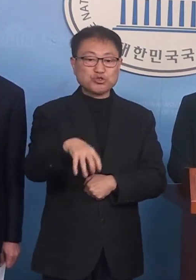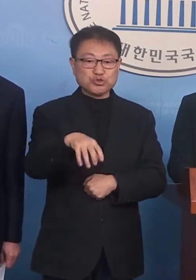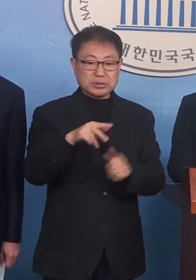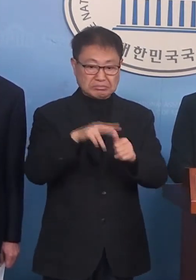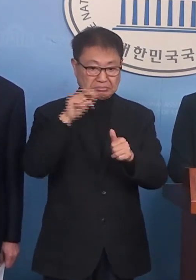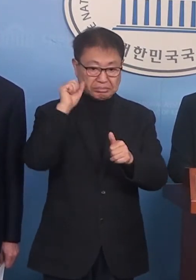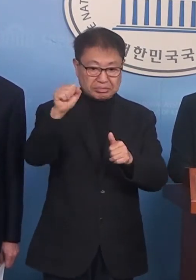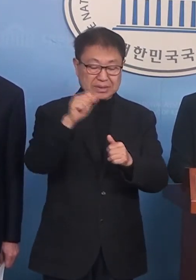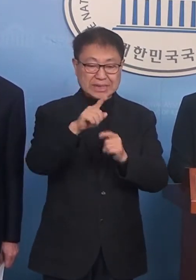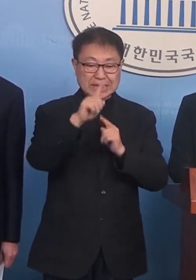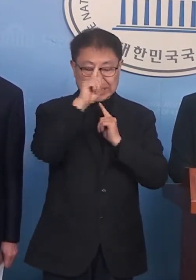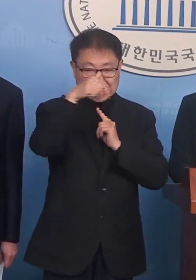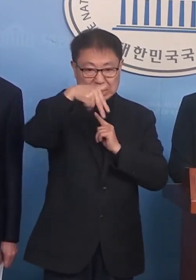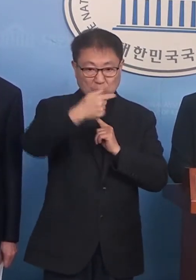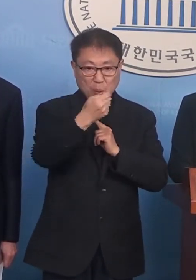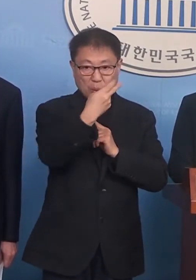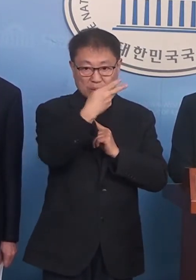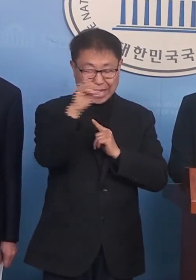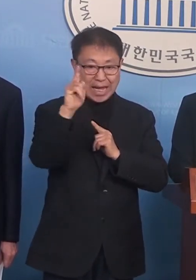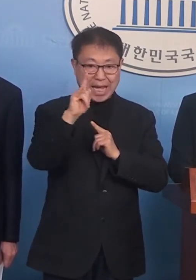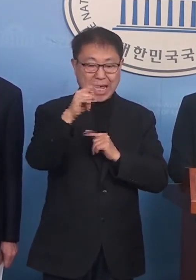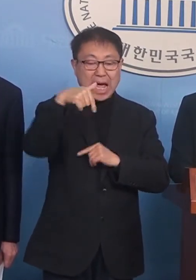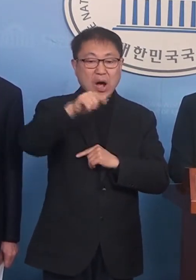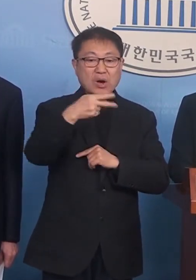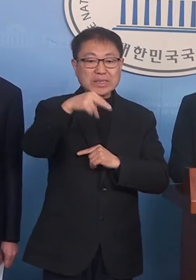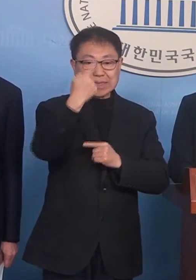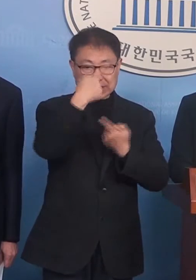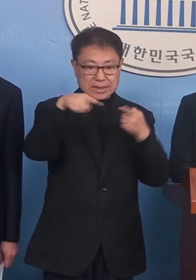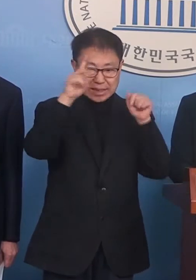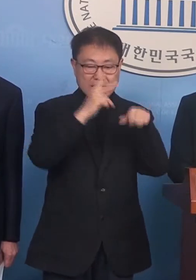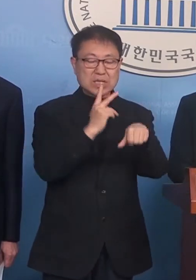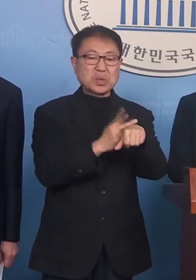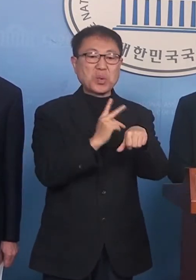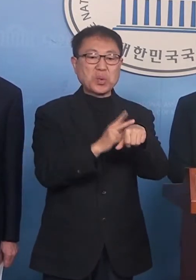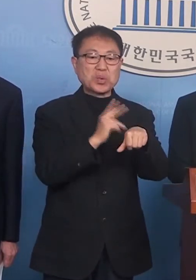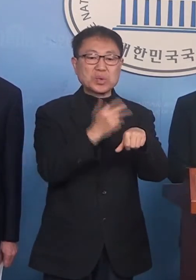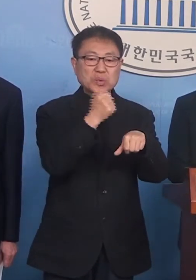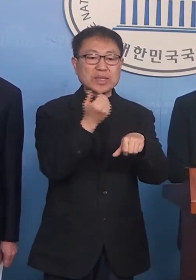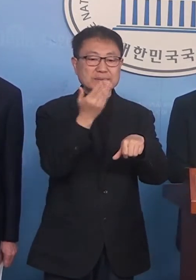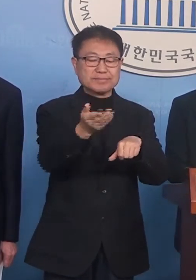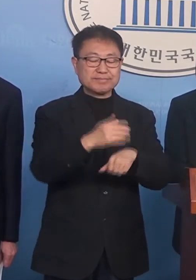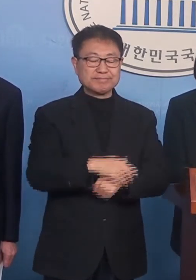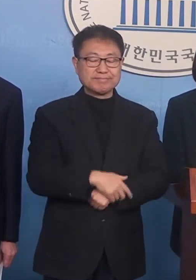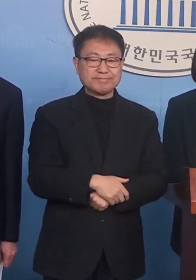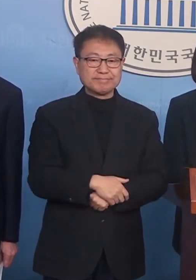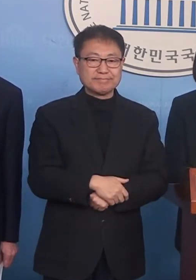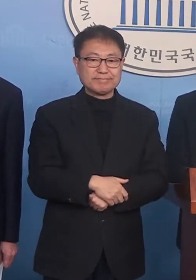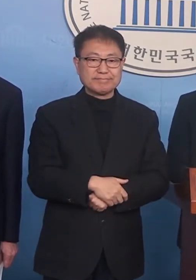던진 이종태 건신대학원 대학교 석좌교수를 소개해드리겠습니다.